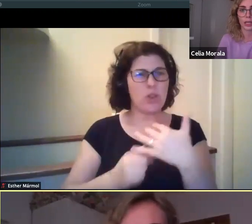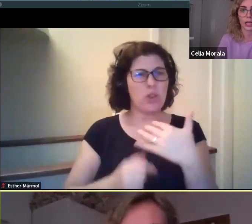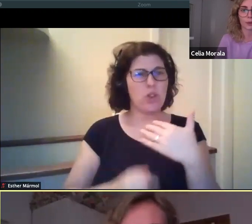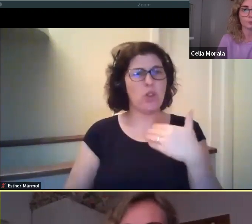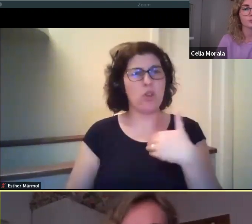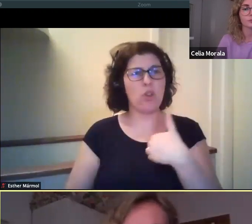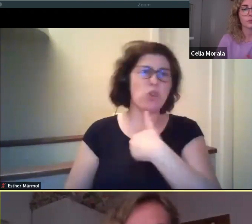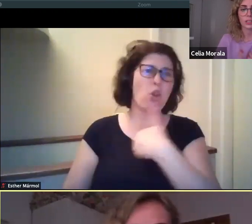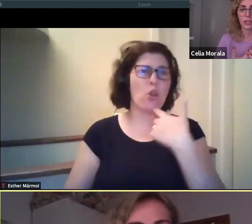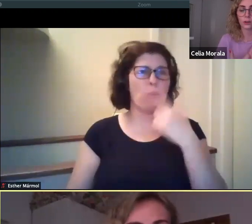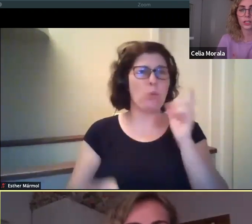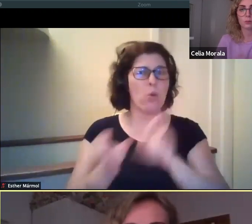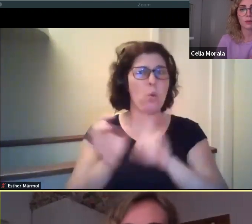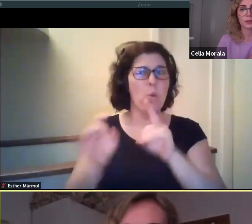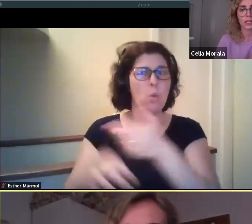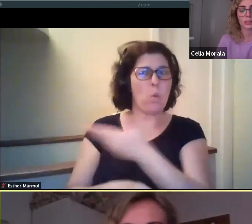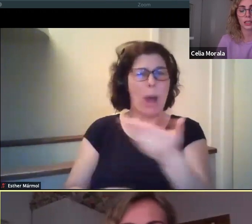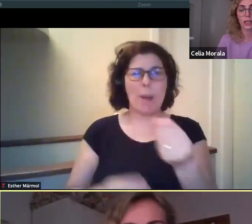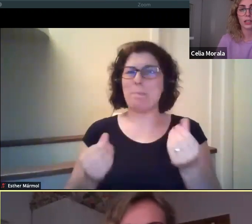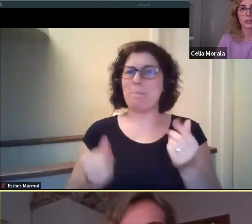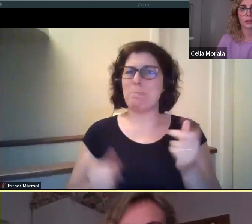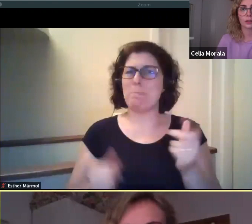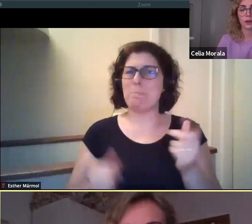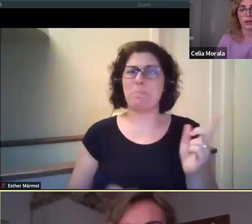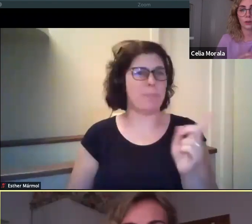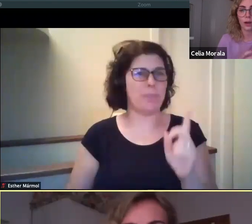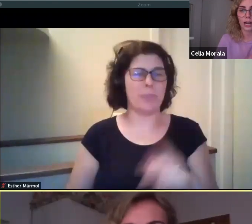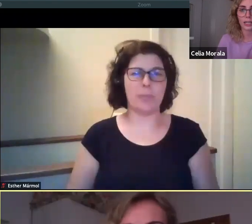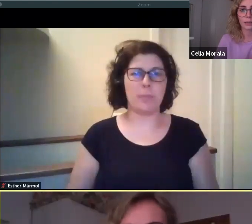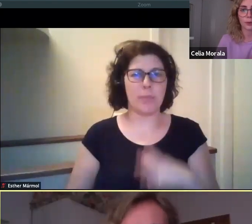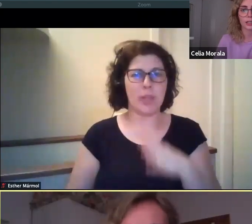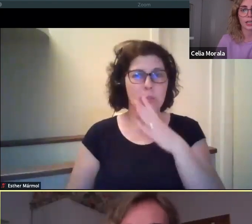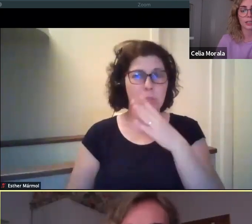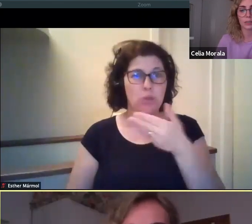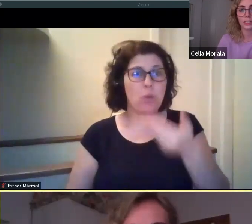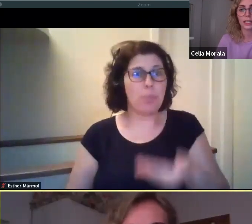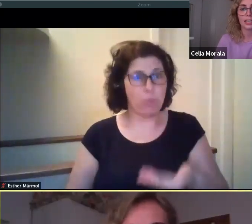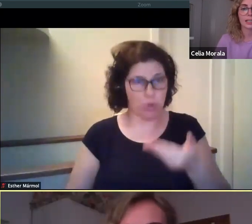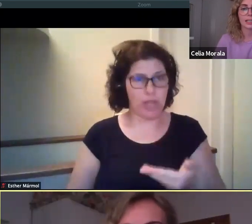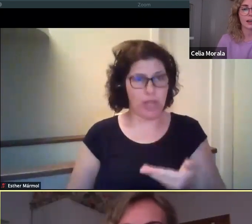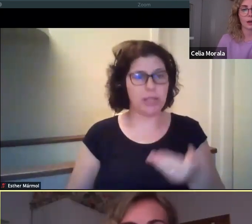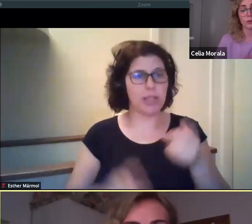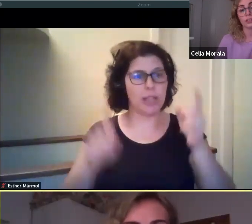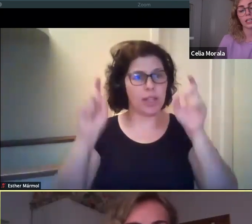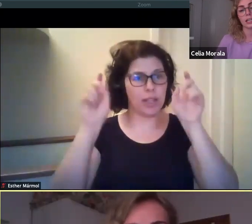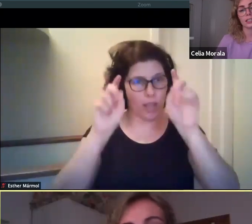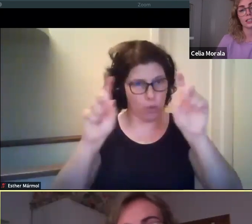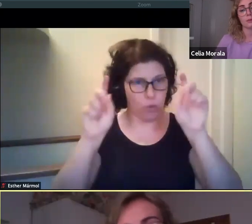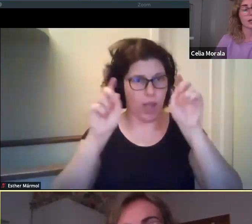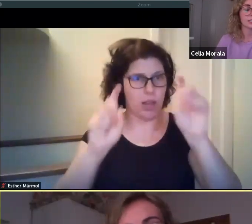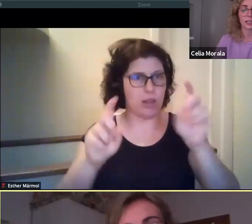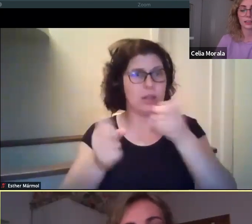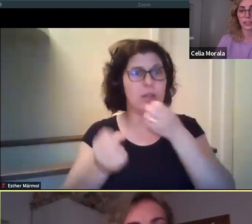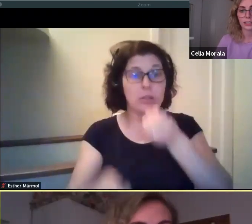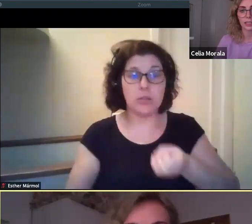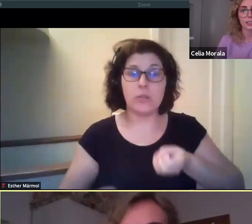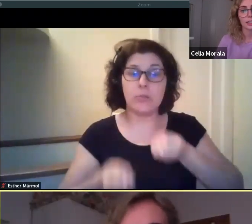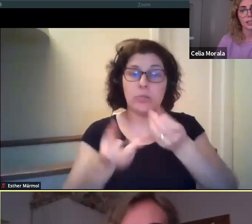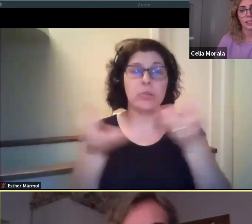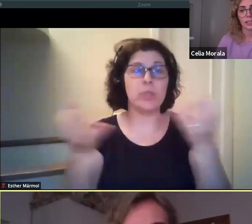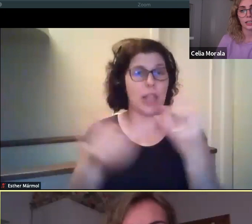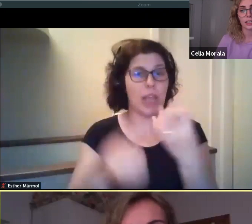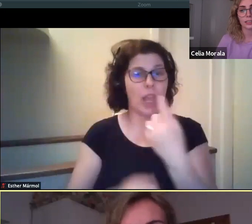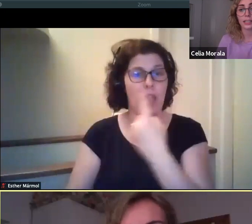por edad. Entonces es muy importante, sobre todo, educar y poder transmitir que cada uno tiene siempre las